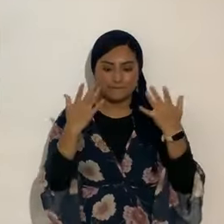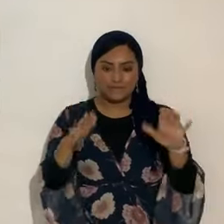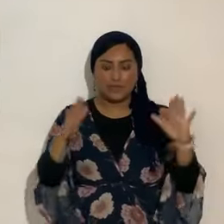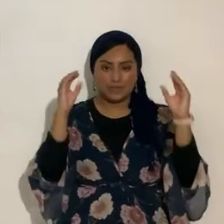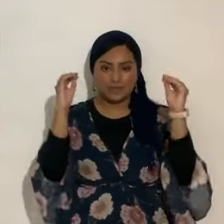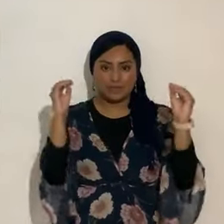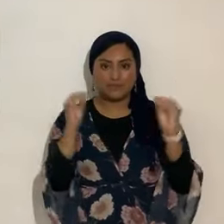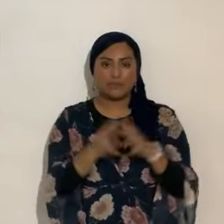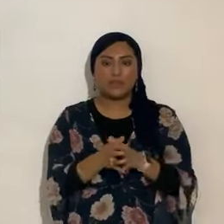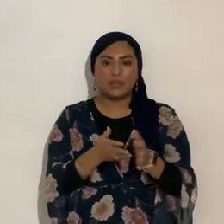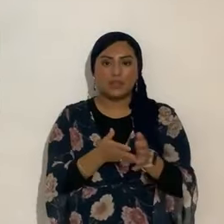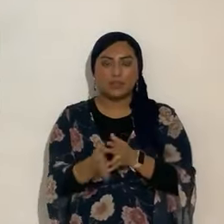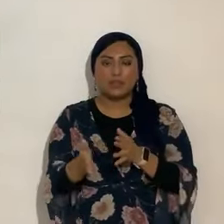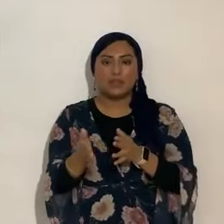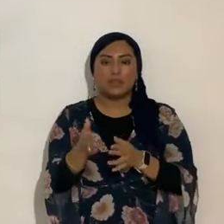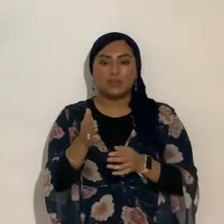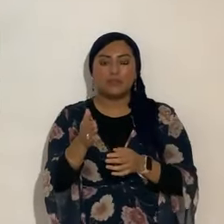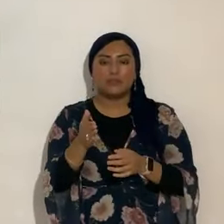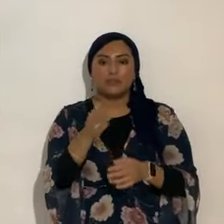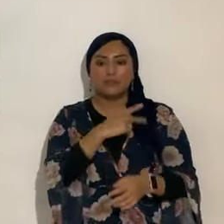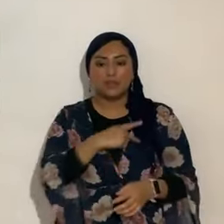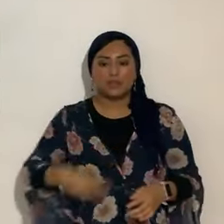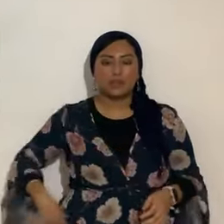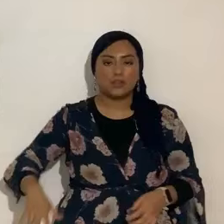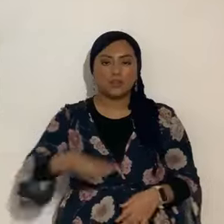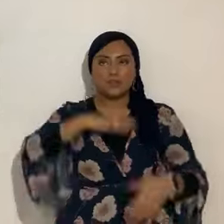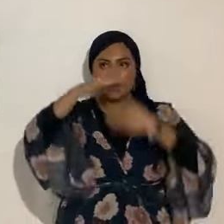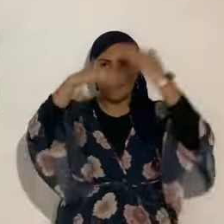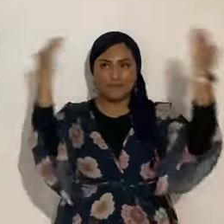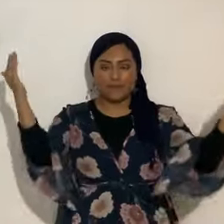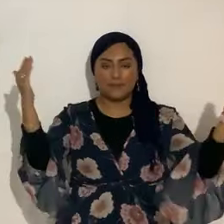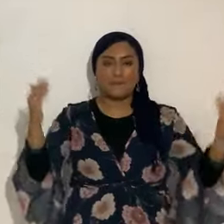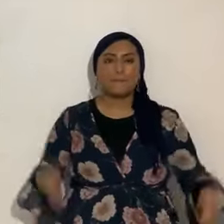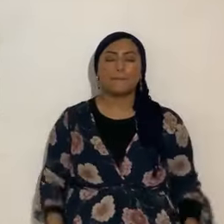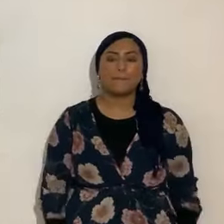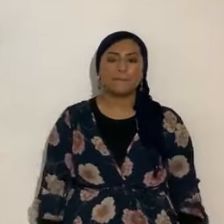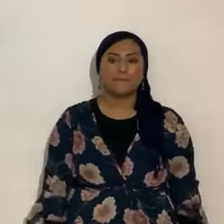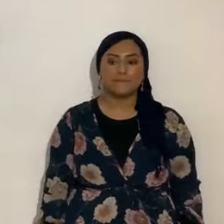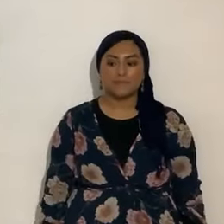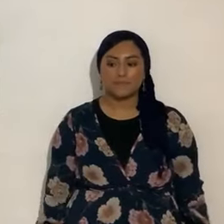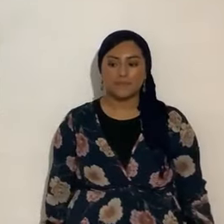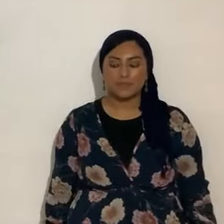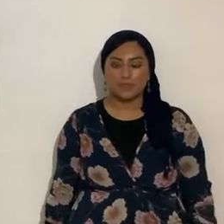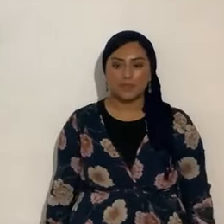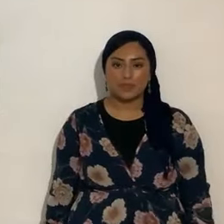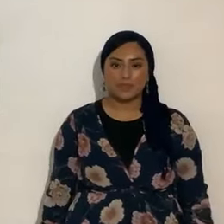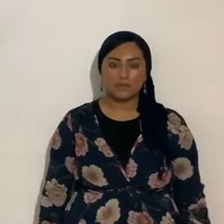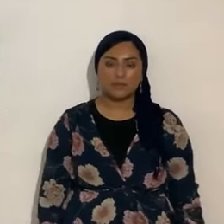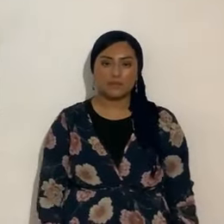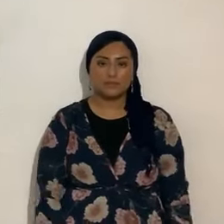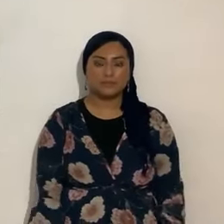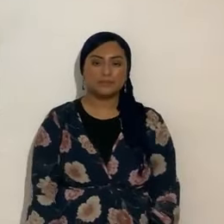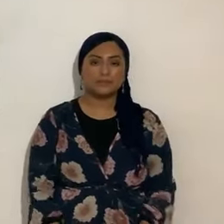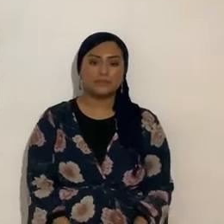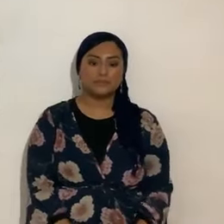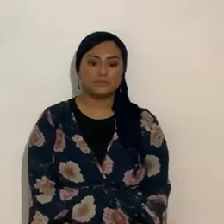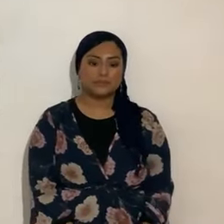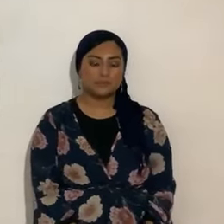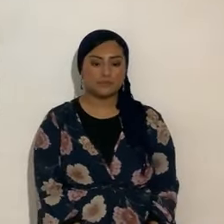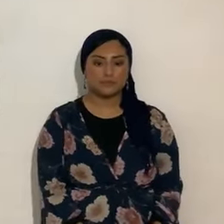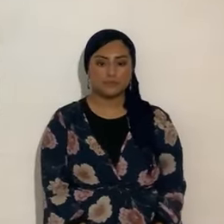ministrado en profundidades del reino de los cielos y en el libro de Apocalipsis, en las series de Apocalipsis. Bueno,